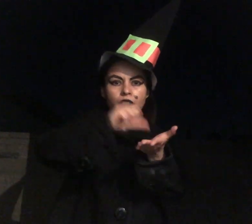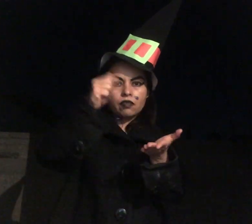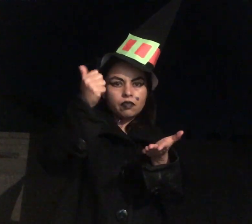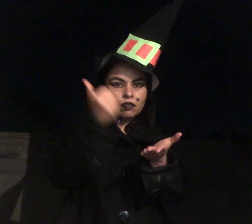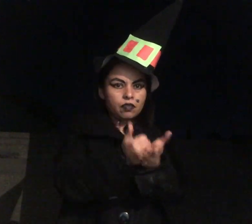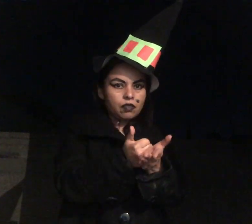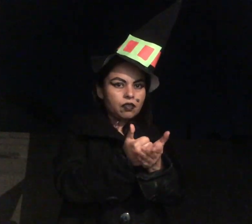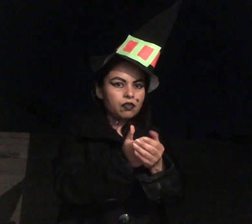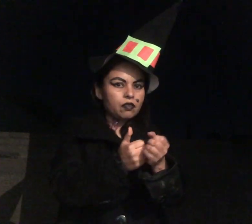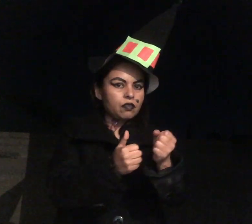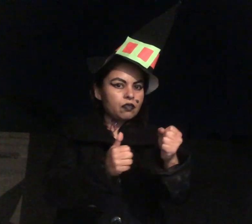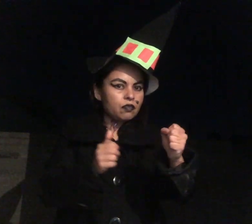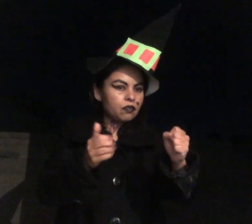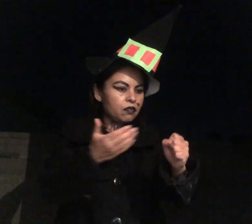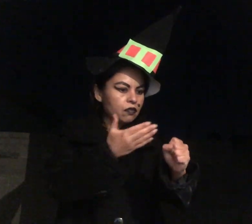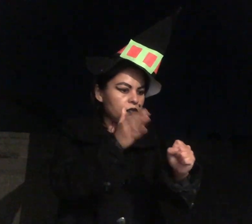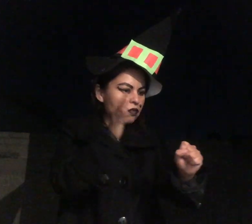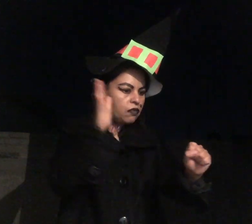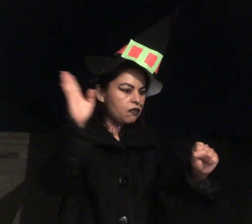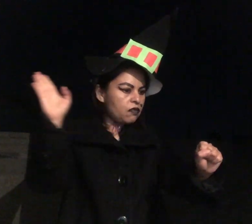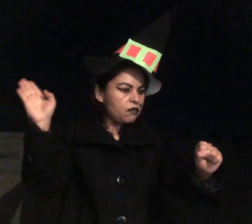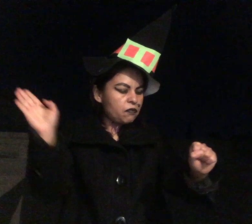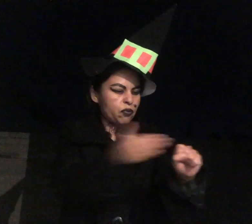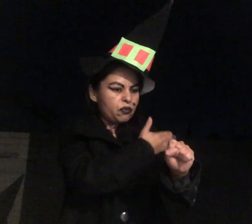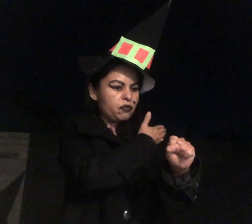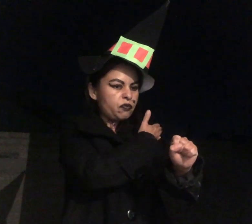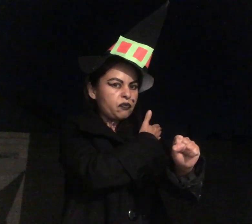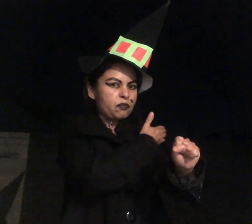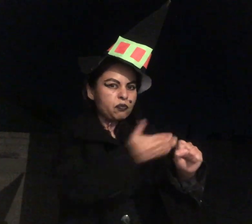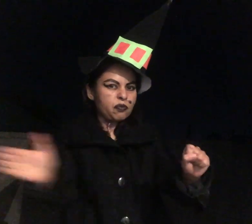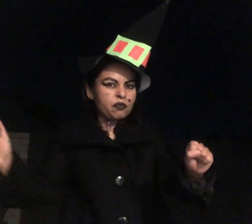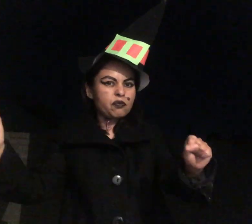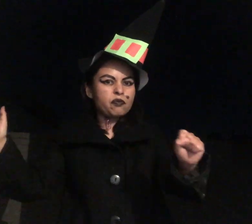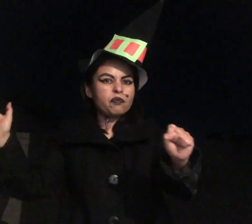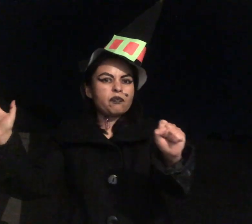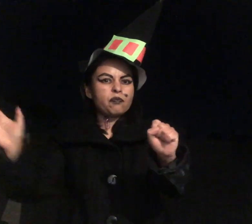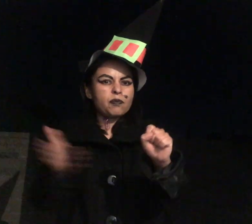los enanos les dan pescozones,